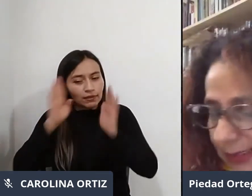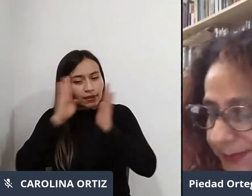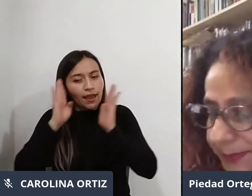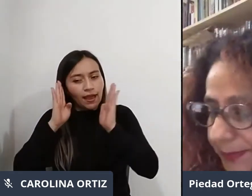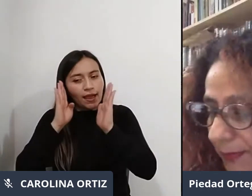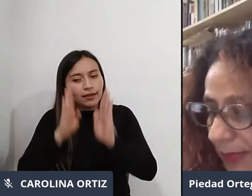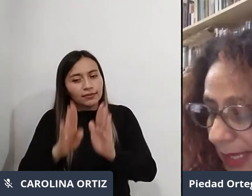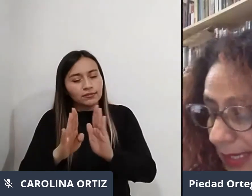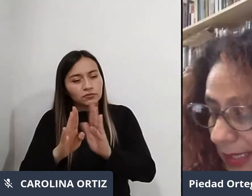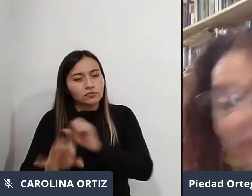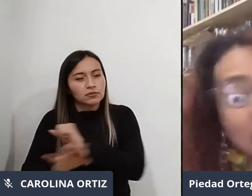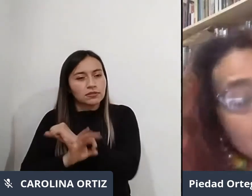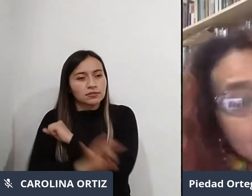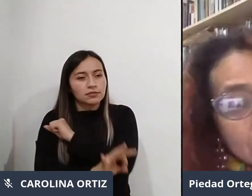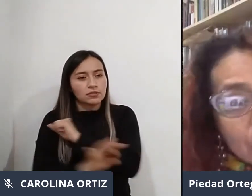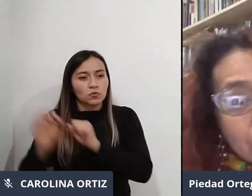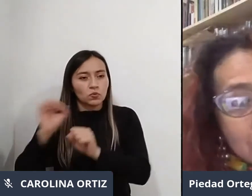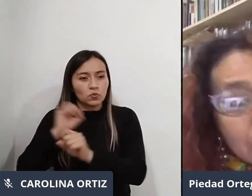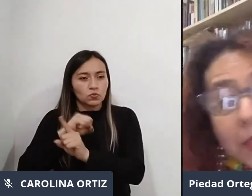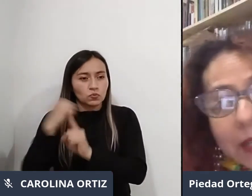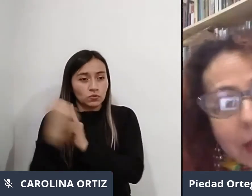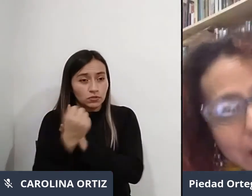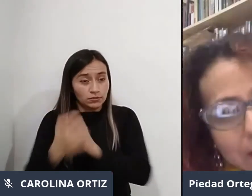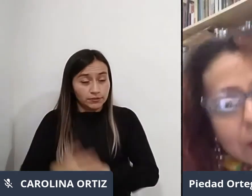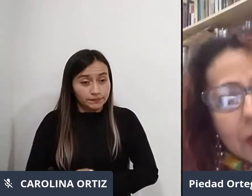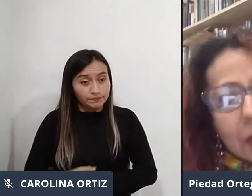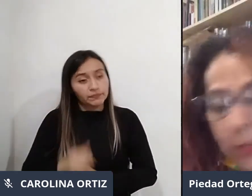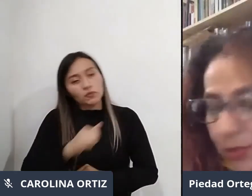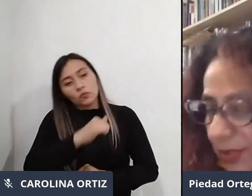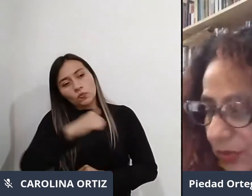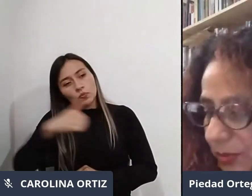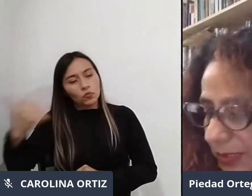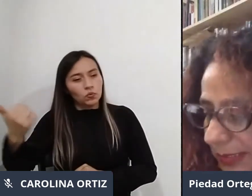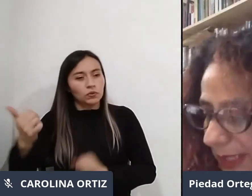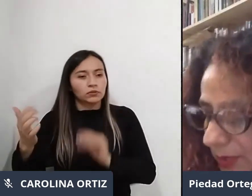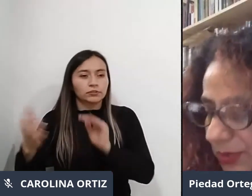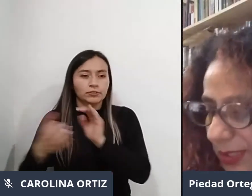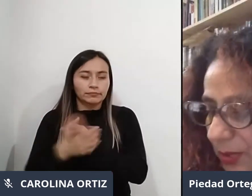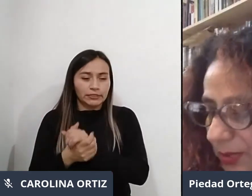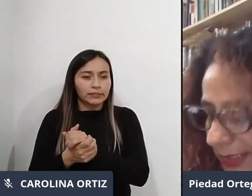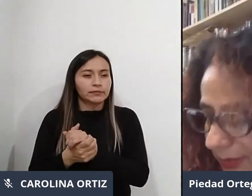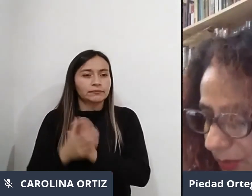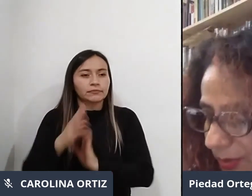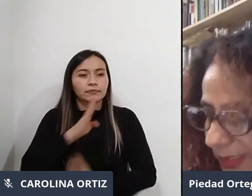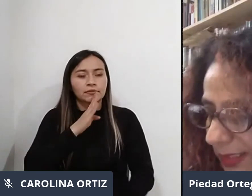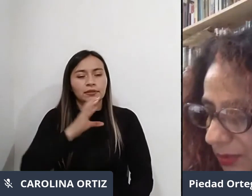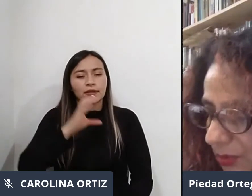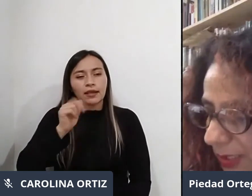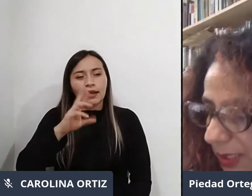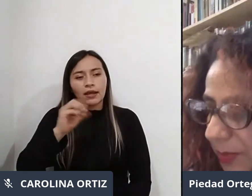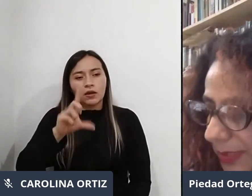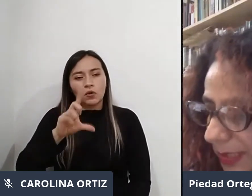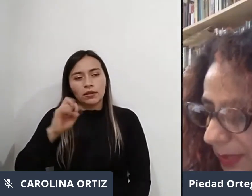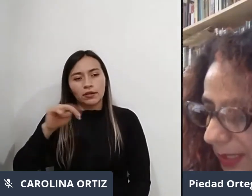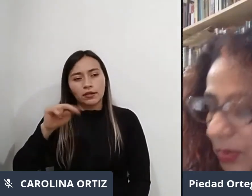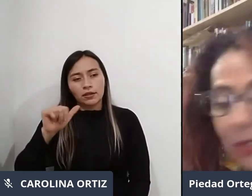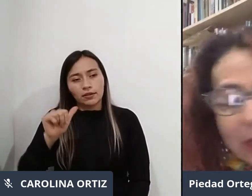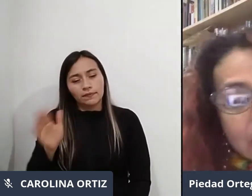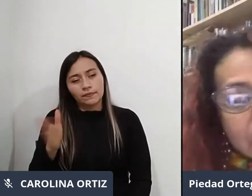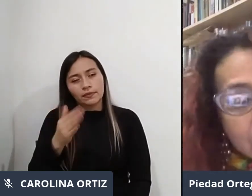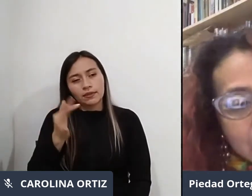¿sí? Está también una amiga muy cercana también a los procesos comunitarios, Carolina Torres, quien con su equipo de